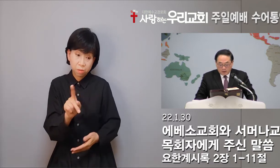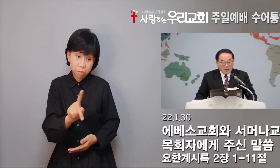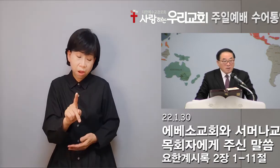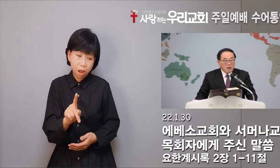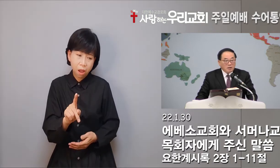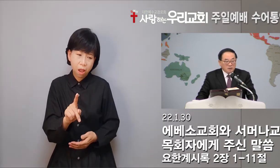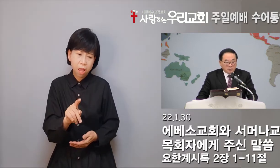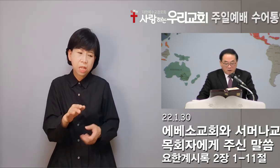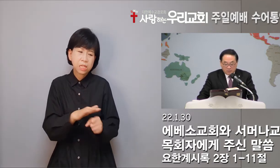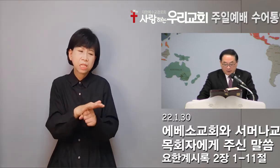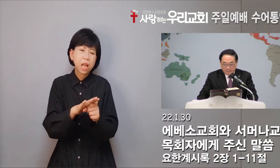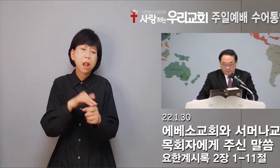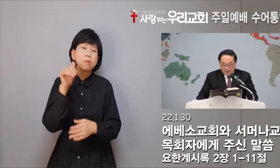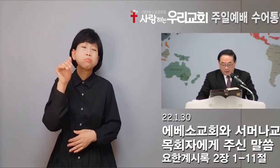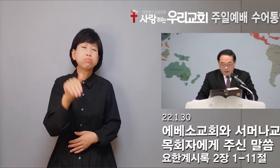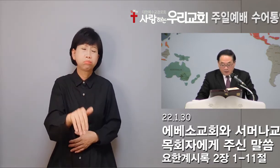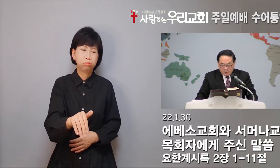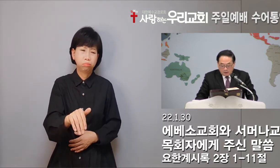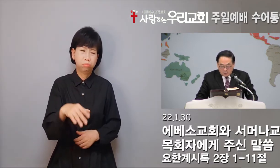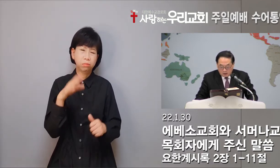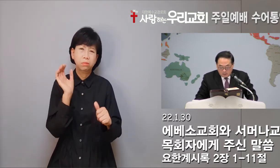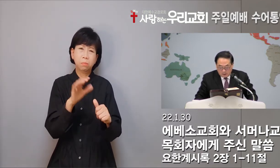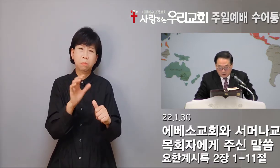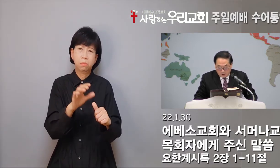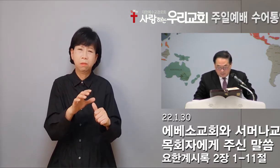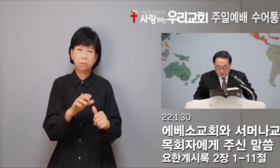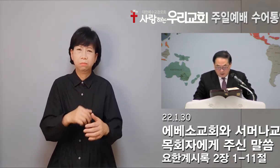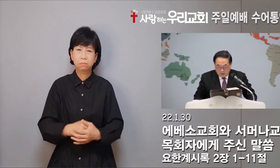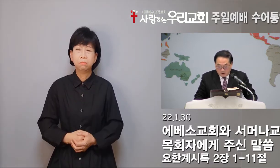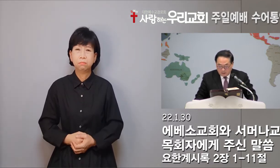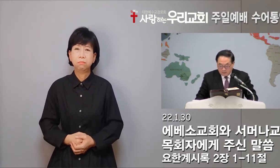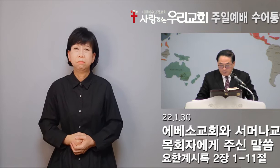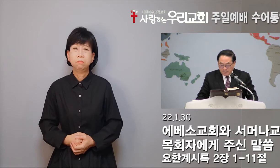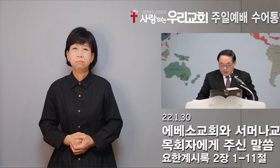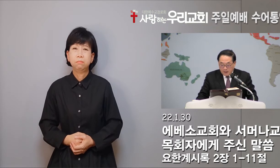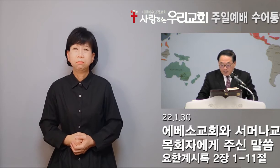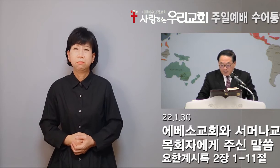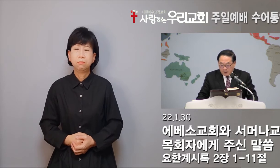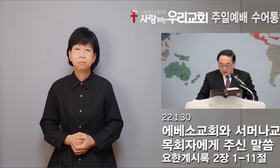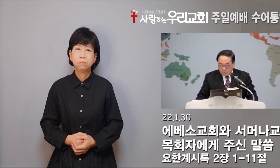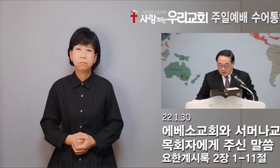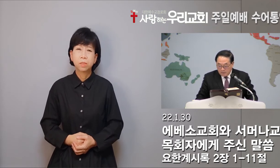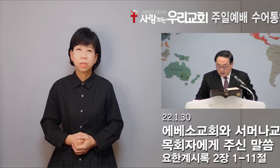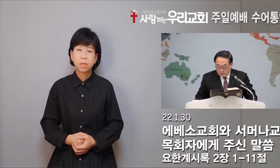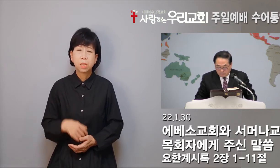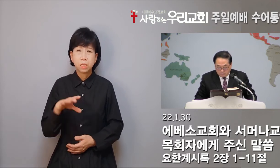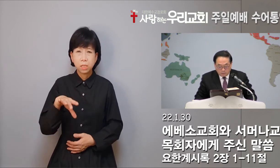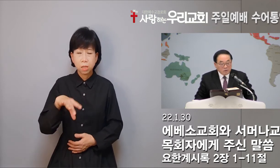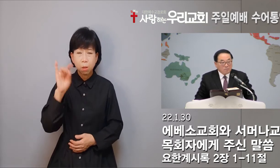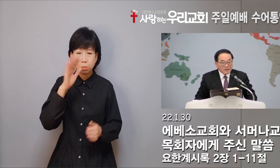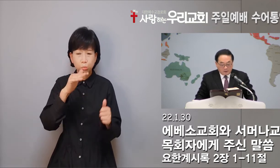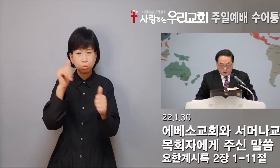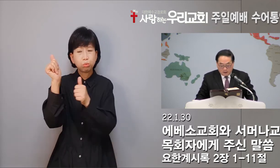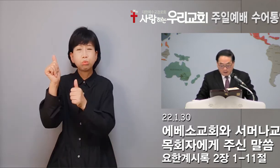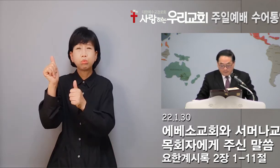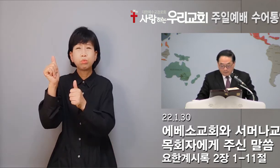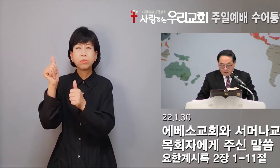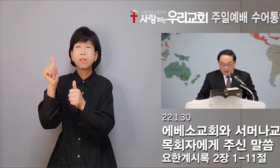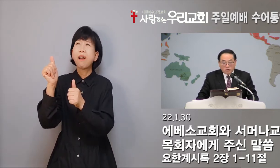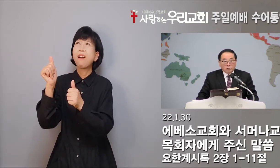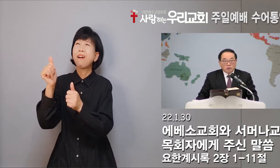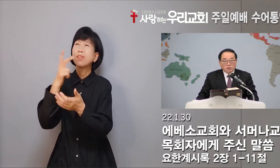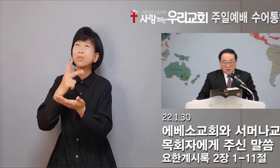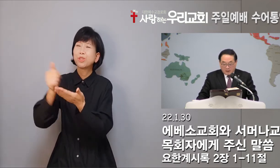지적하고 책망하신 것입니다. 그것은 처음 사랑을 버린 일이었습니다. 그가 처음 사명을 부름을 받았을